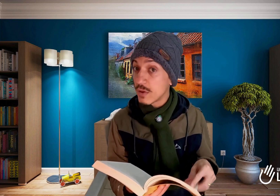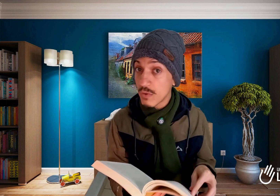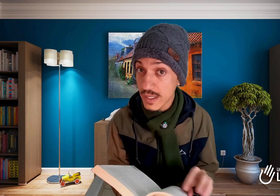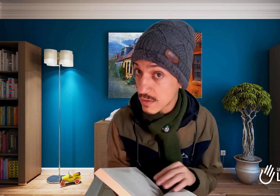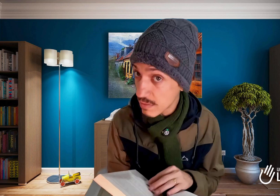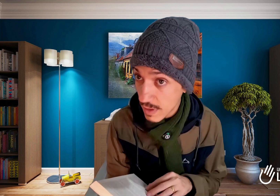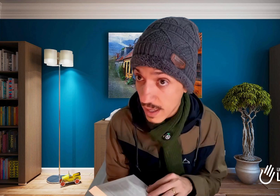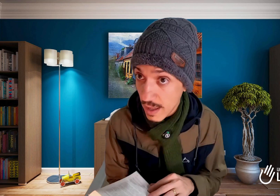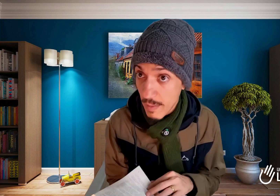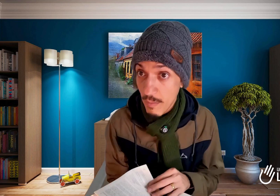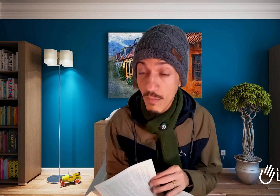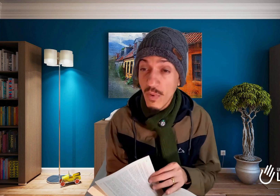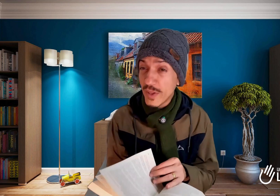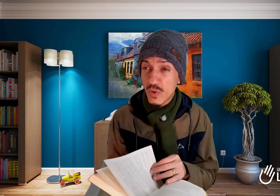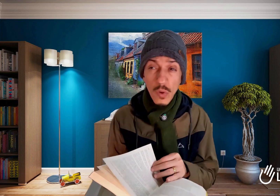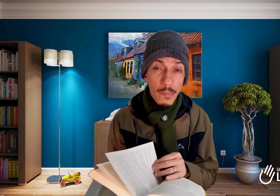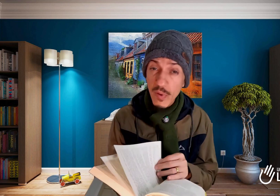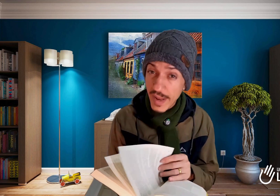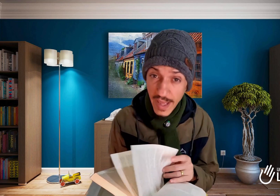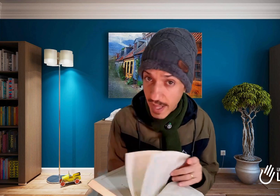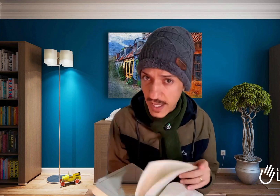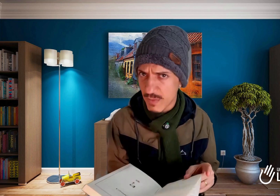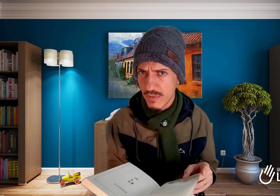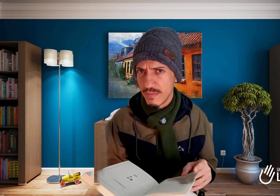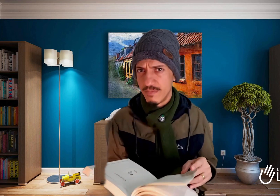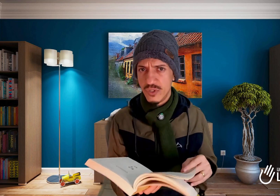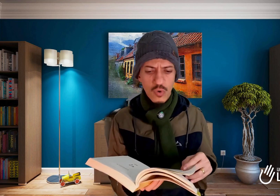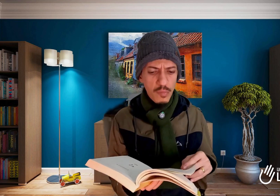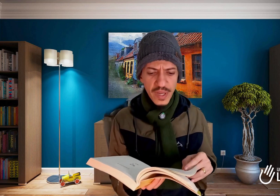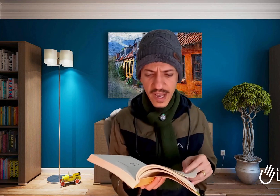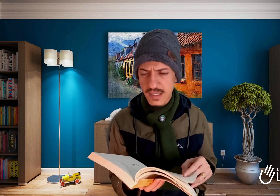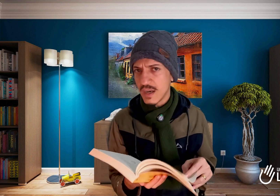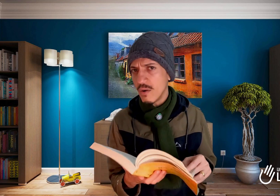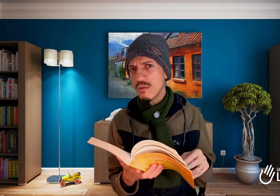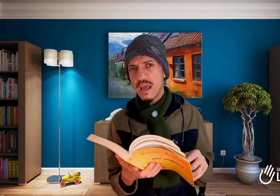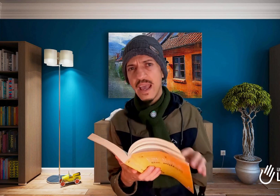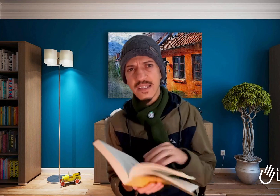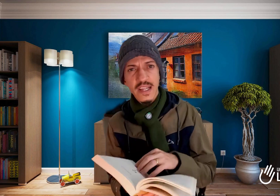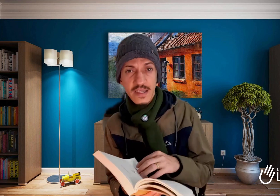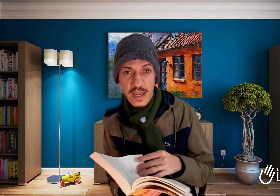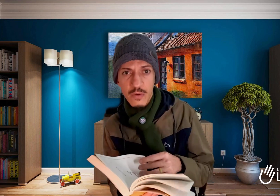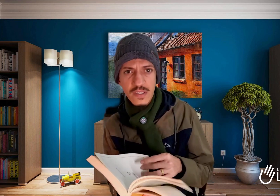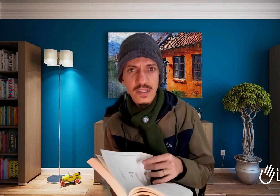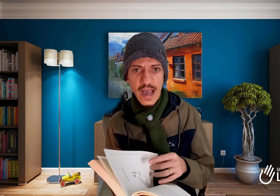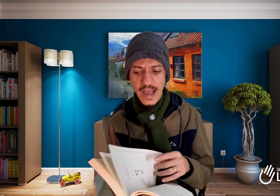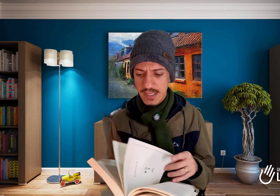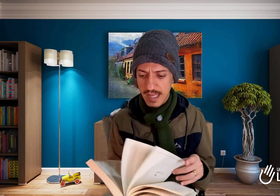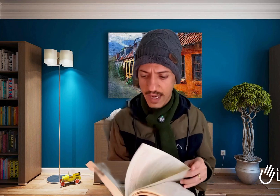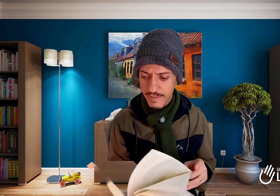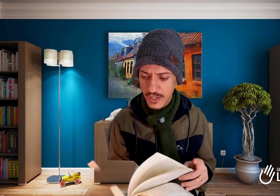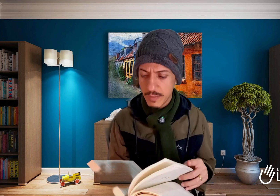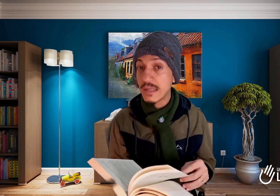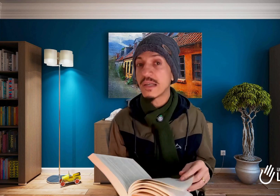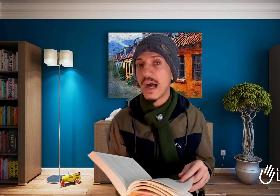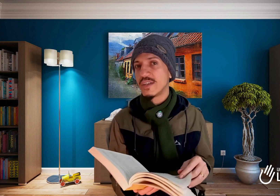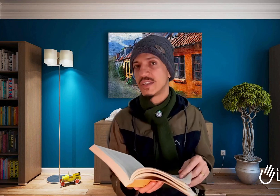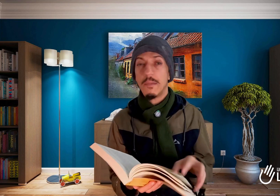isso muito pioneirismo de comunicação escrita da língua de sinais através de mensagens,